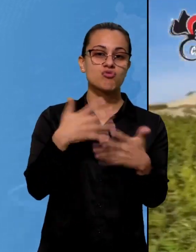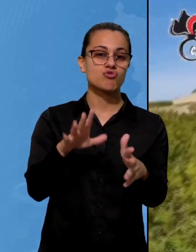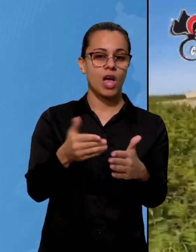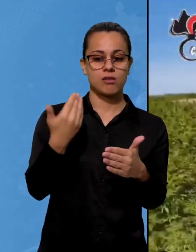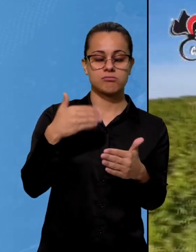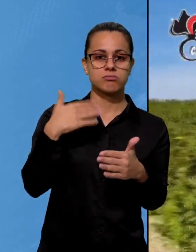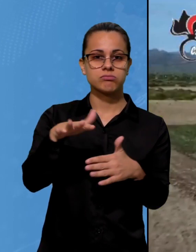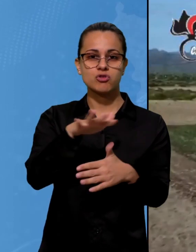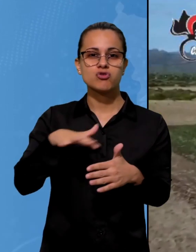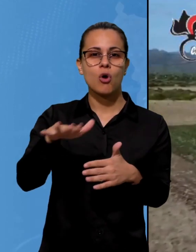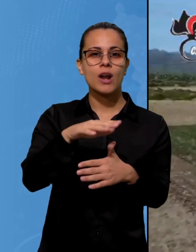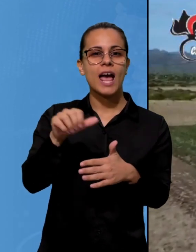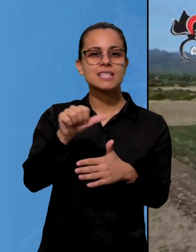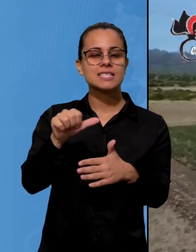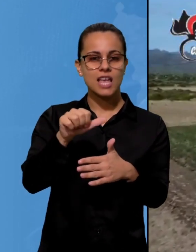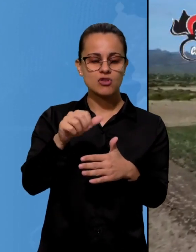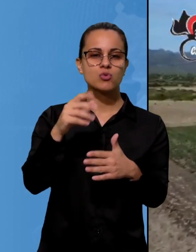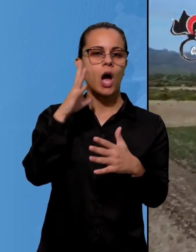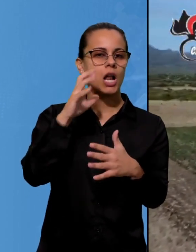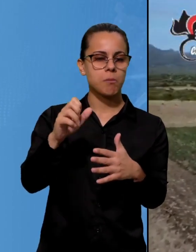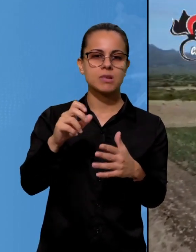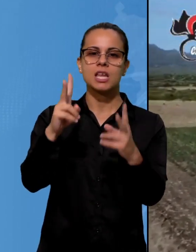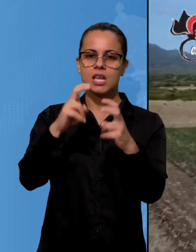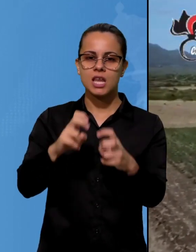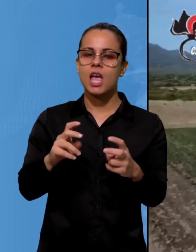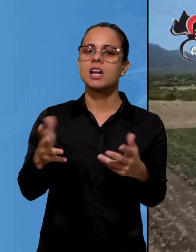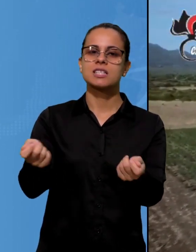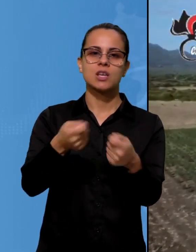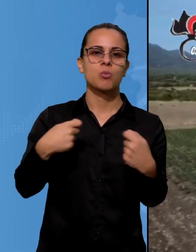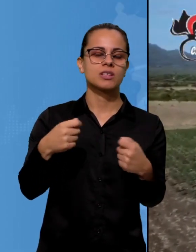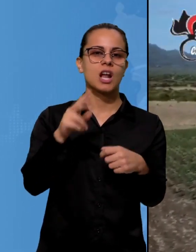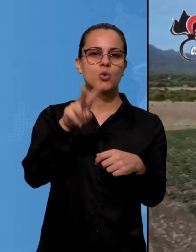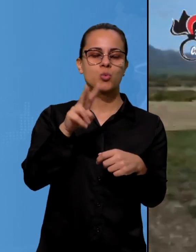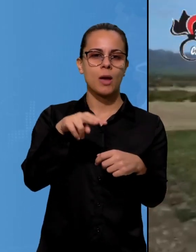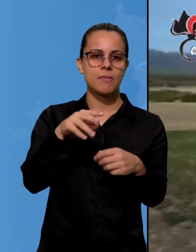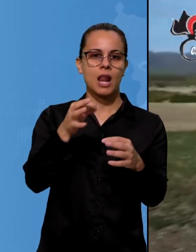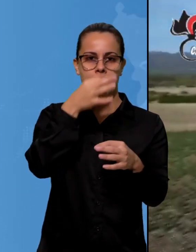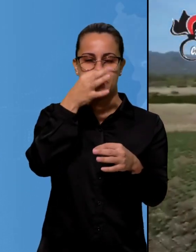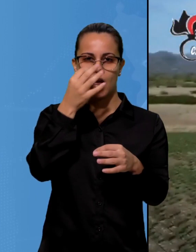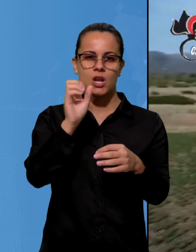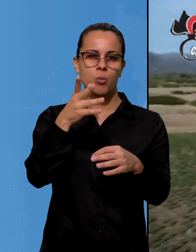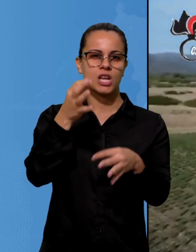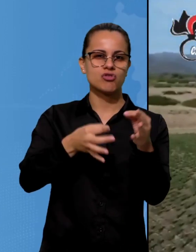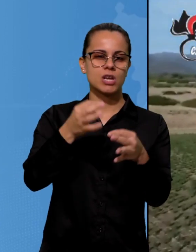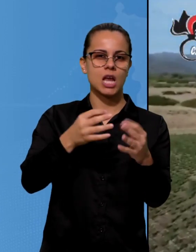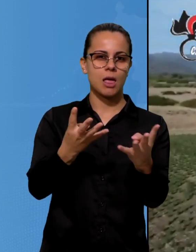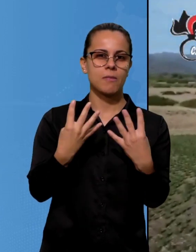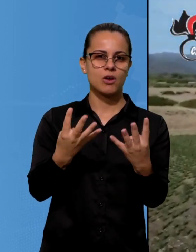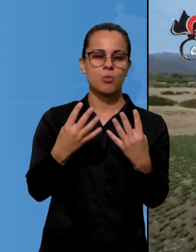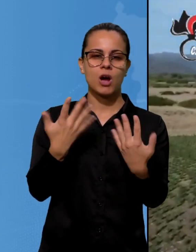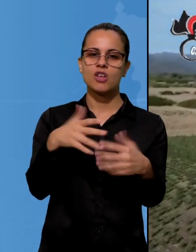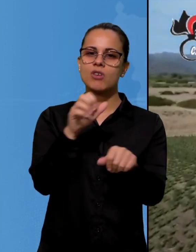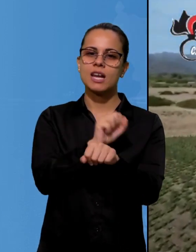di Sestu, dove i carabinieri hanno sequestrato 2.000 piante e 15 kg di marijuana pronta per la vendita. Arrestato un 41enne, che ha già